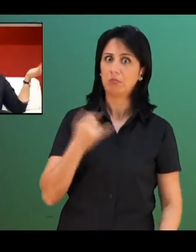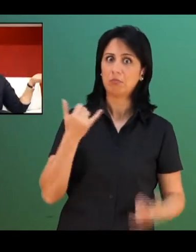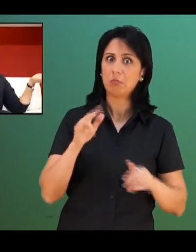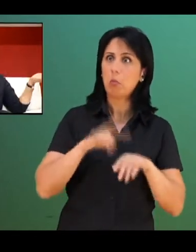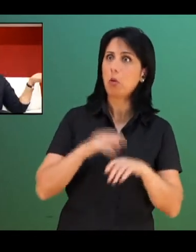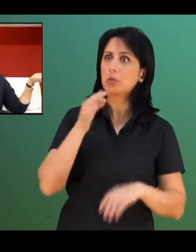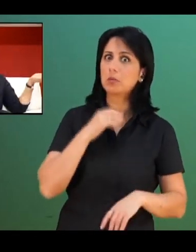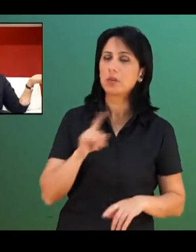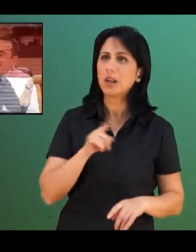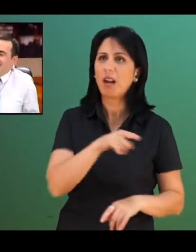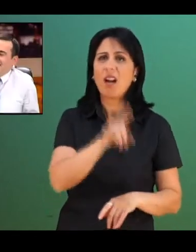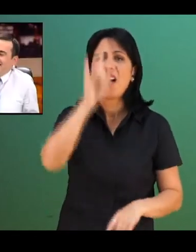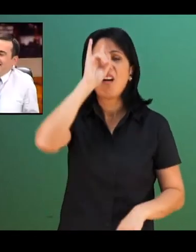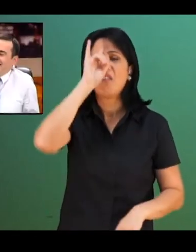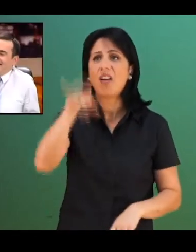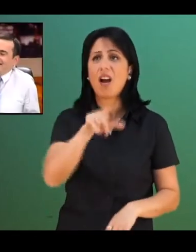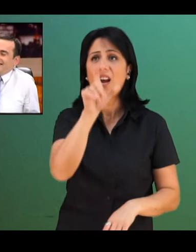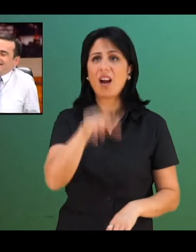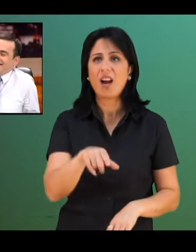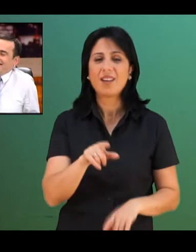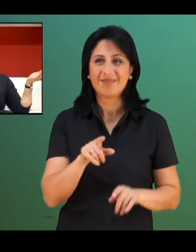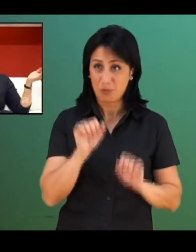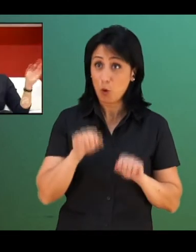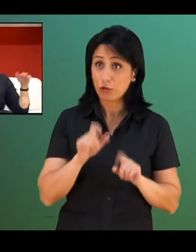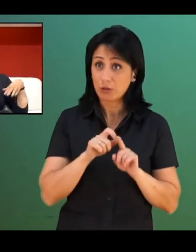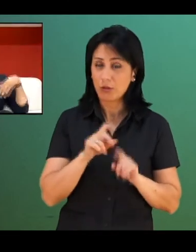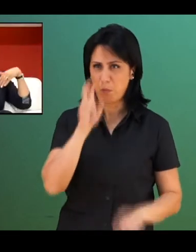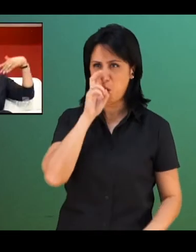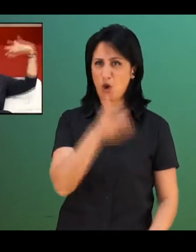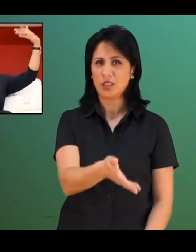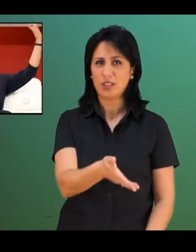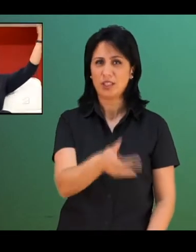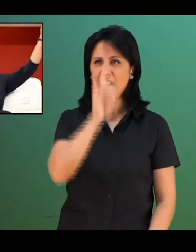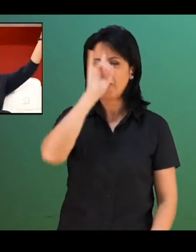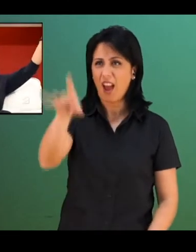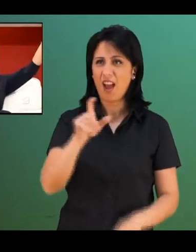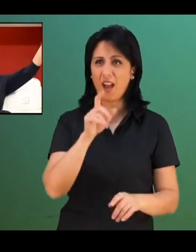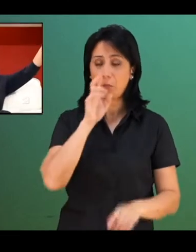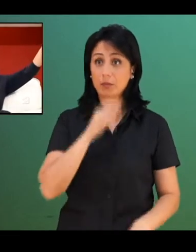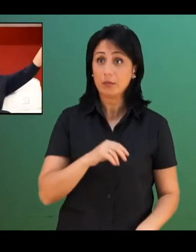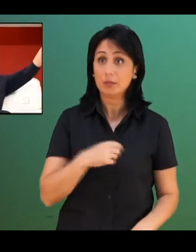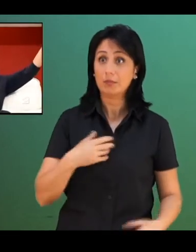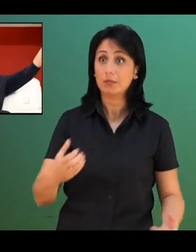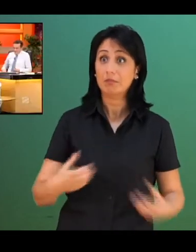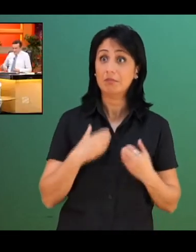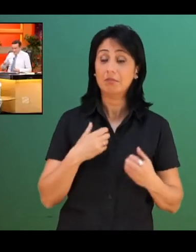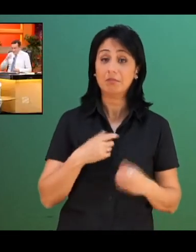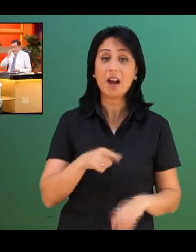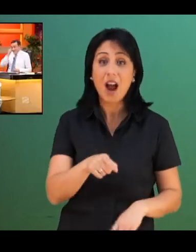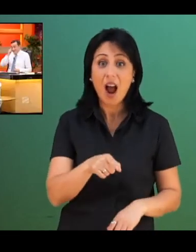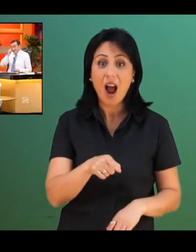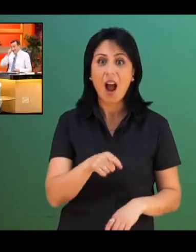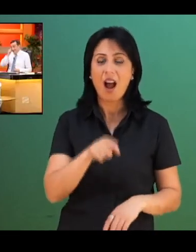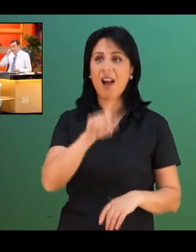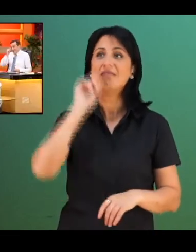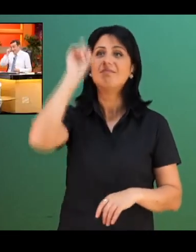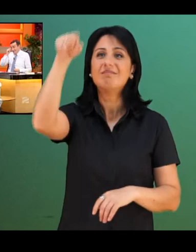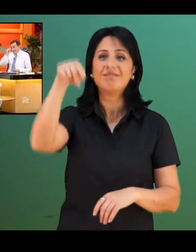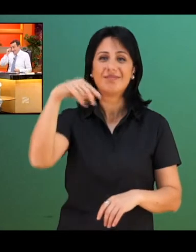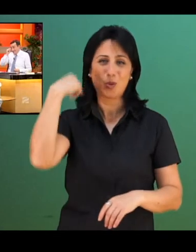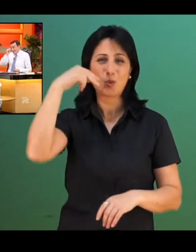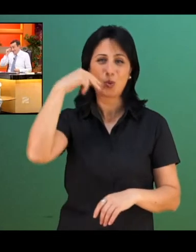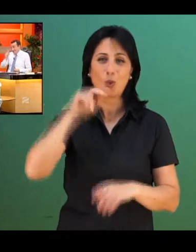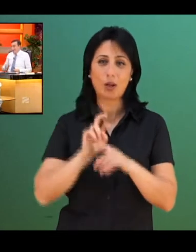თქვა ბოზიაო ხო აი ესეო გადავაო იქით იქით გადავა ხომეო კარტოფილი კი არ